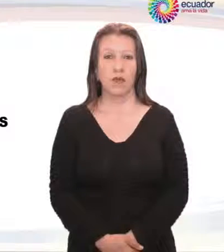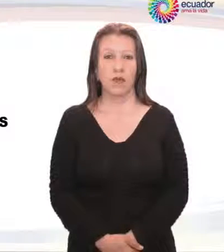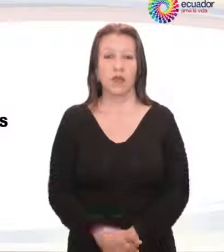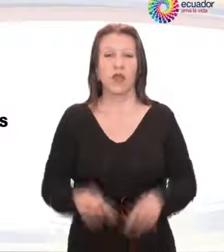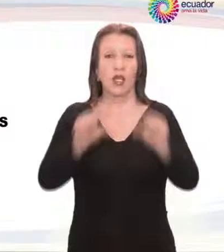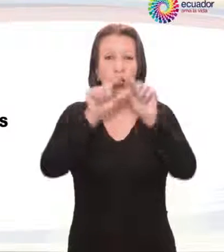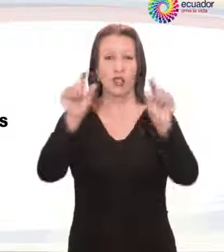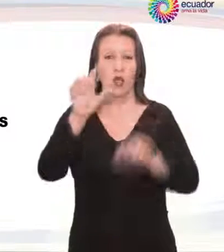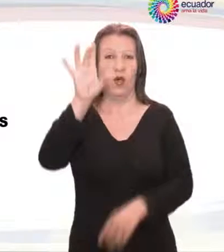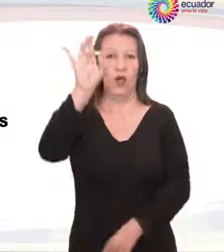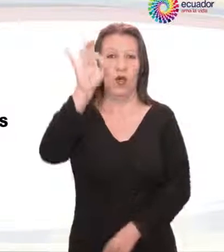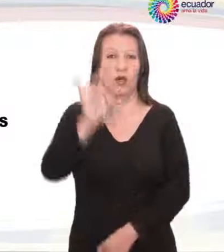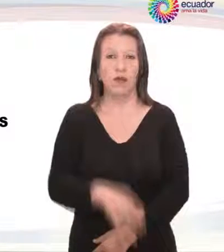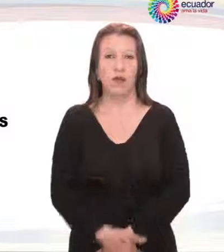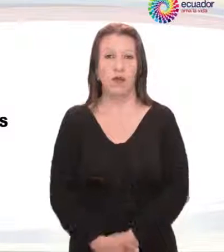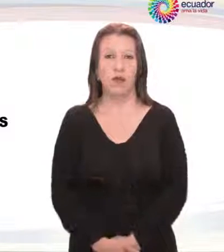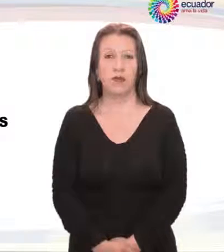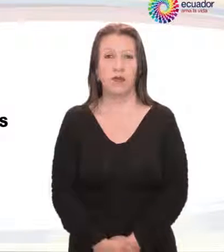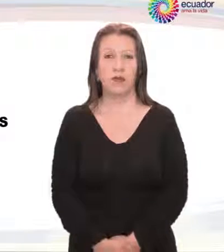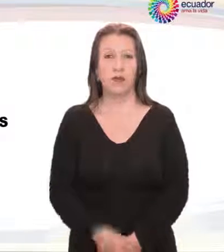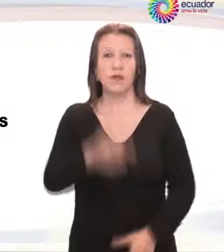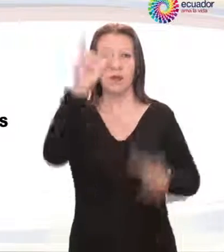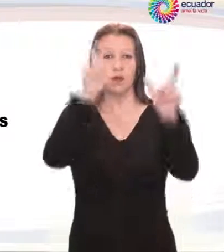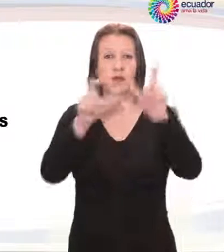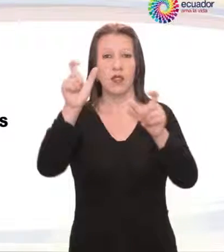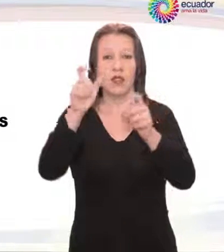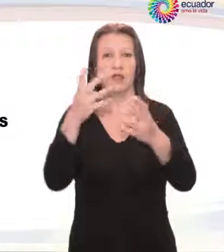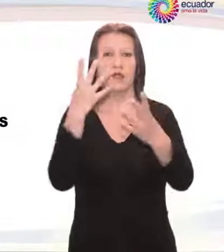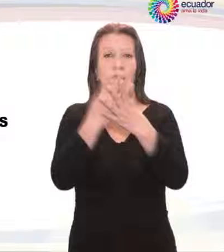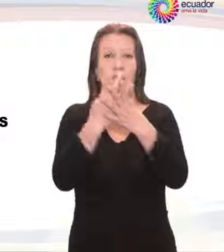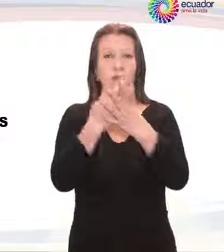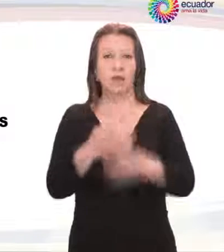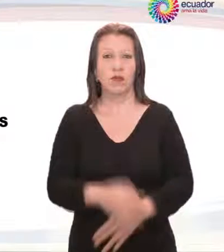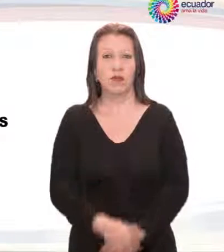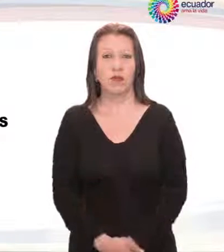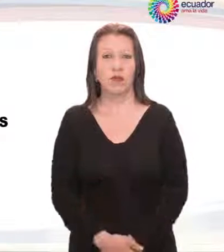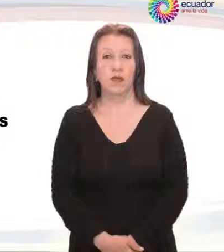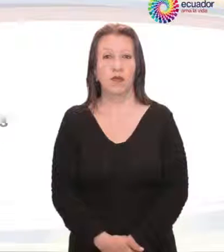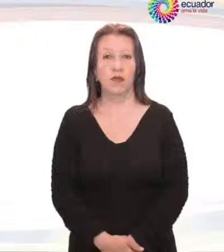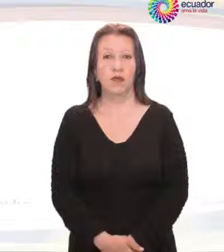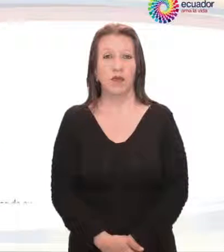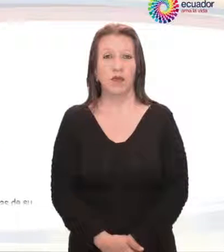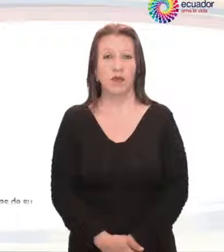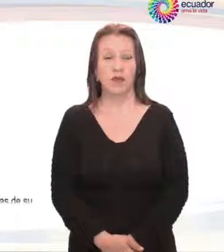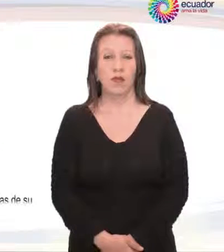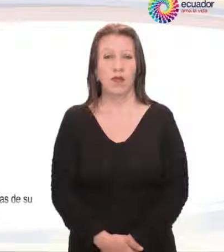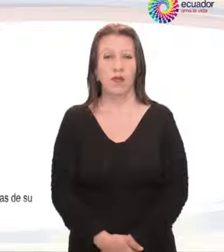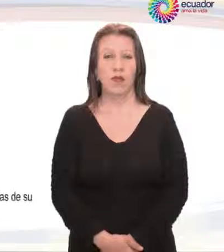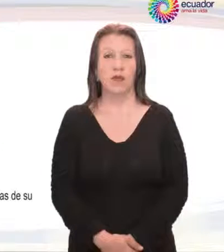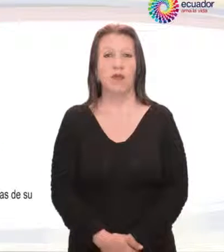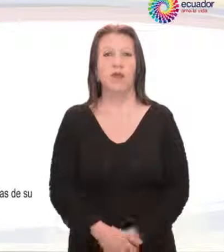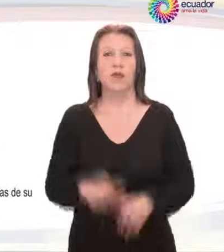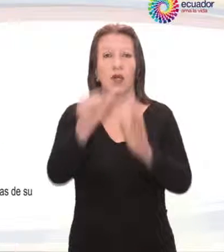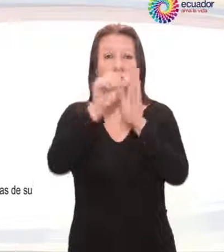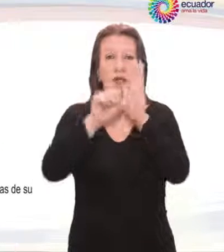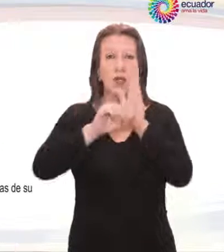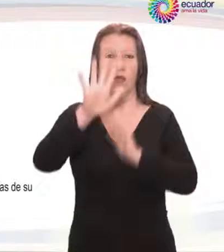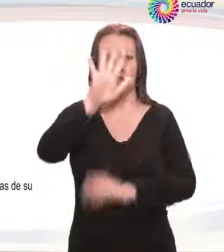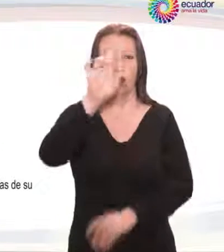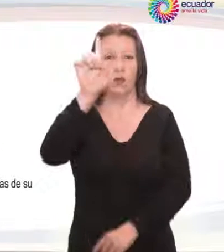sección octava personas privadas de libertad artículo